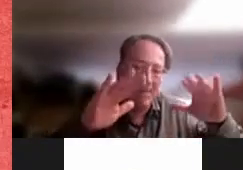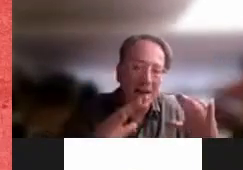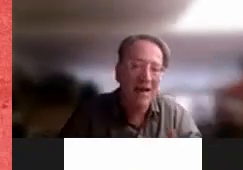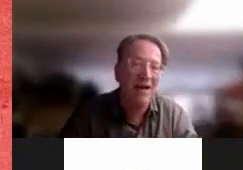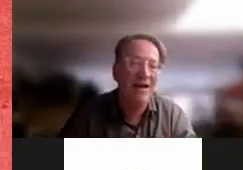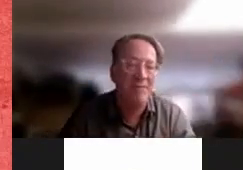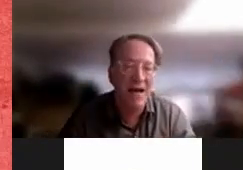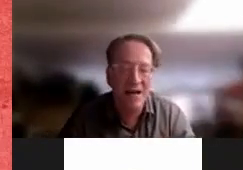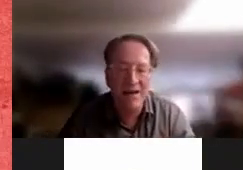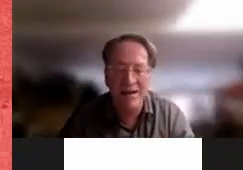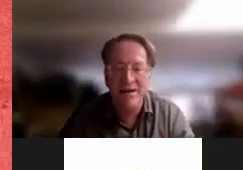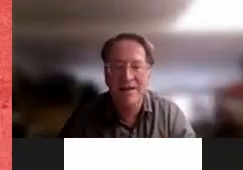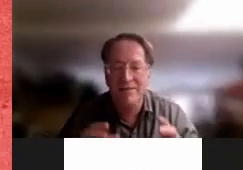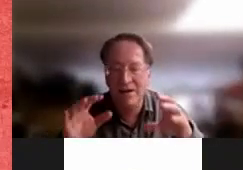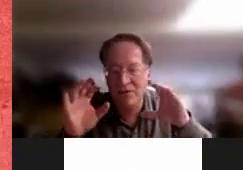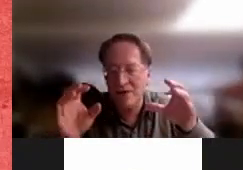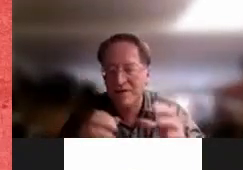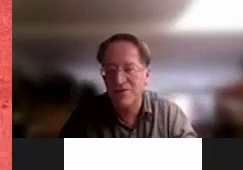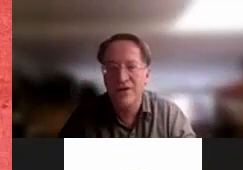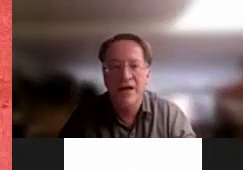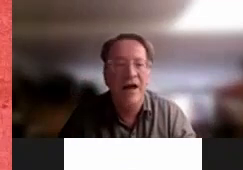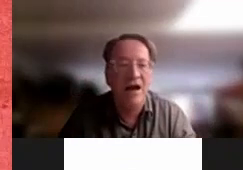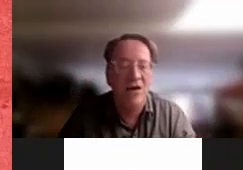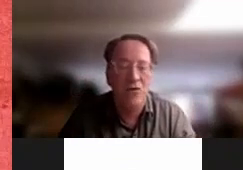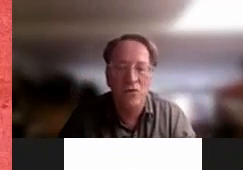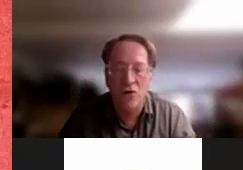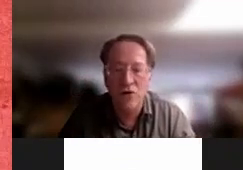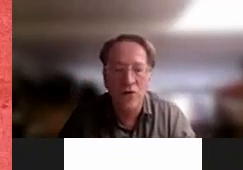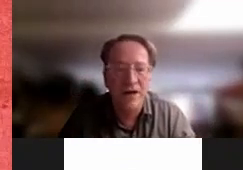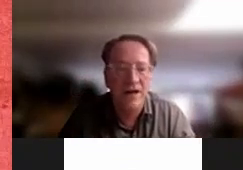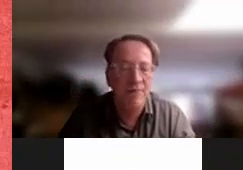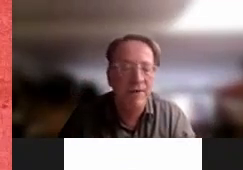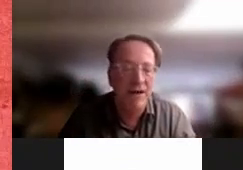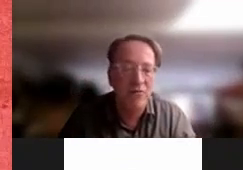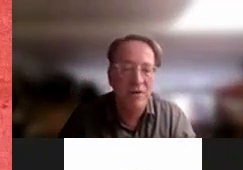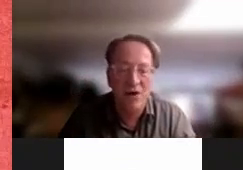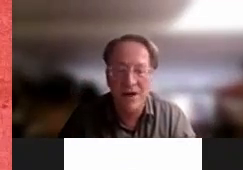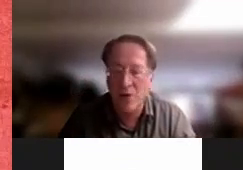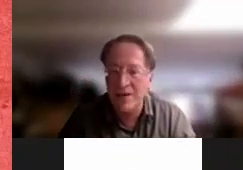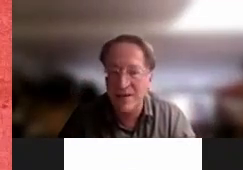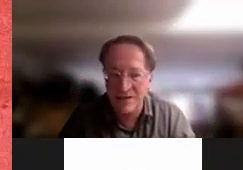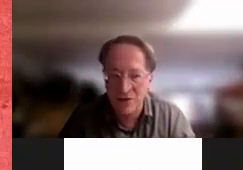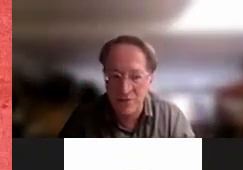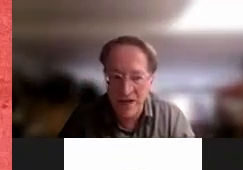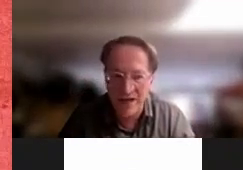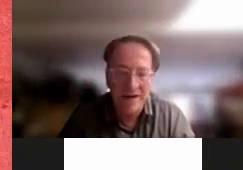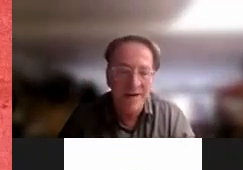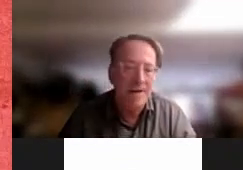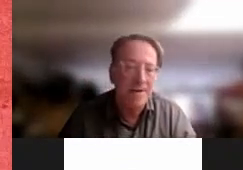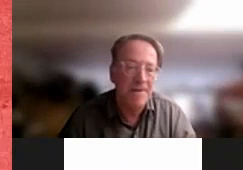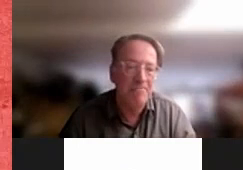una placa en braille y también un acceso a un código QR para un video en lengua de señas